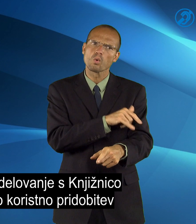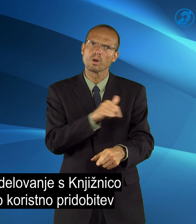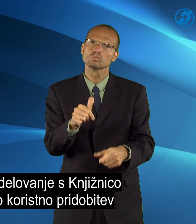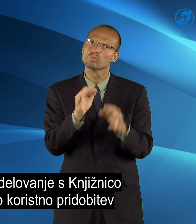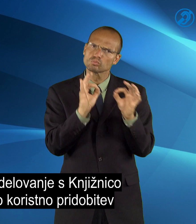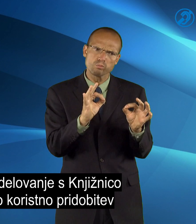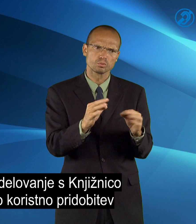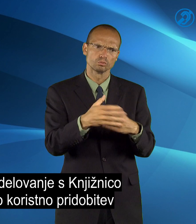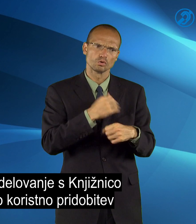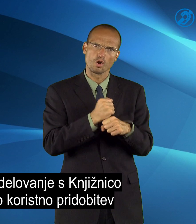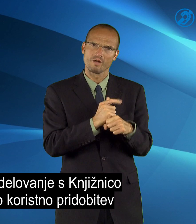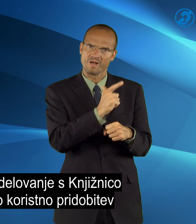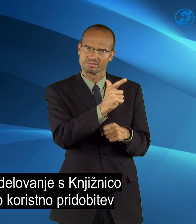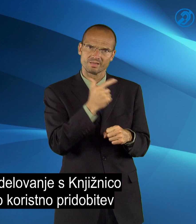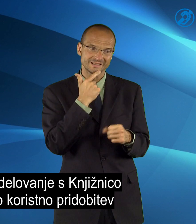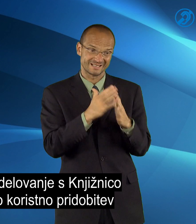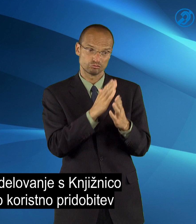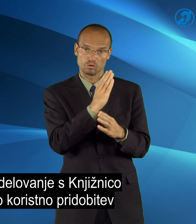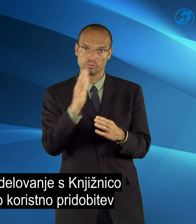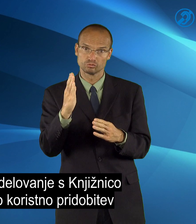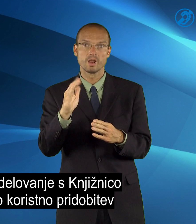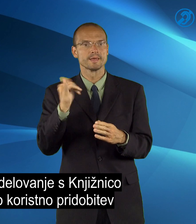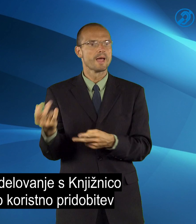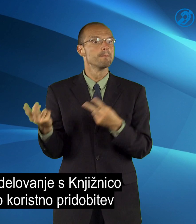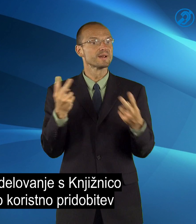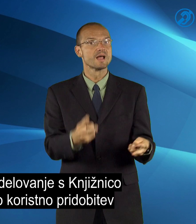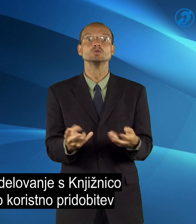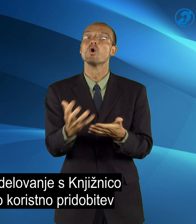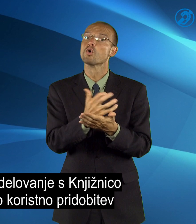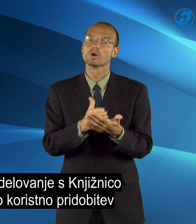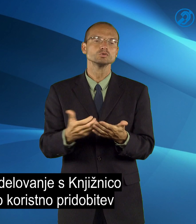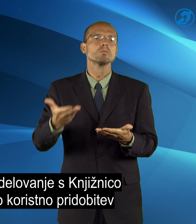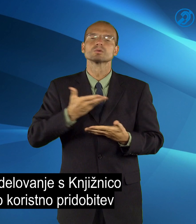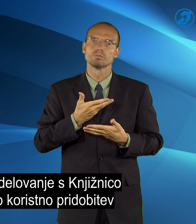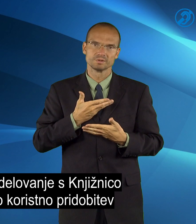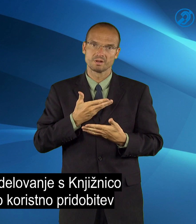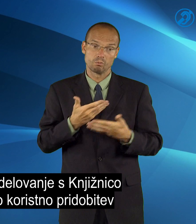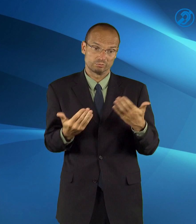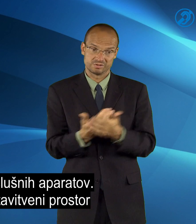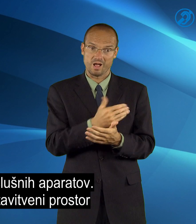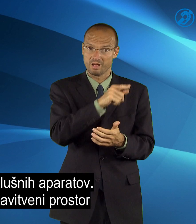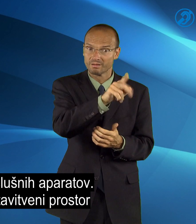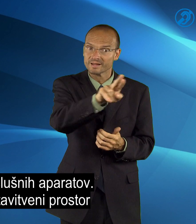Dobro dolgoletno sodelovanje s knjižnico Domžale je prineslo koristno pridobitev za uporabnike slušnih aparatov.